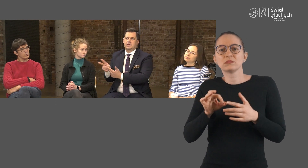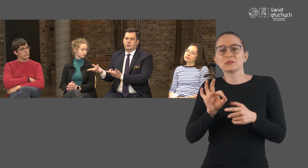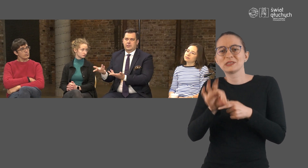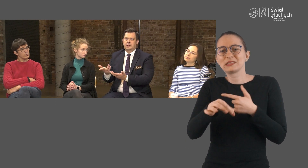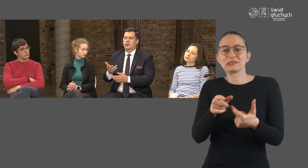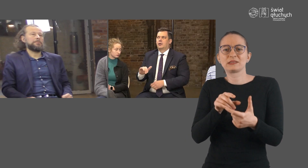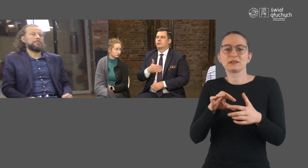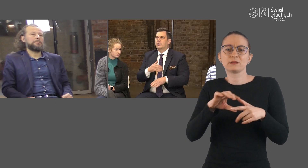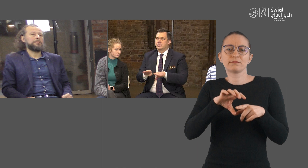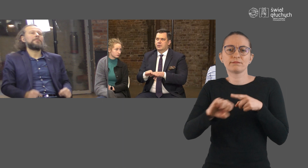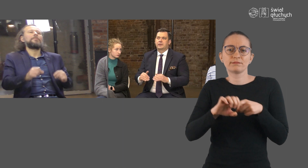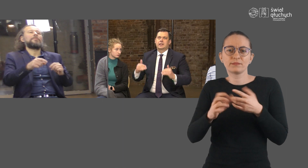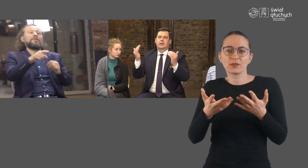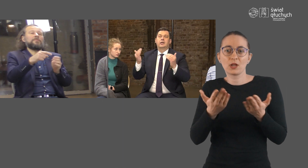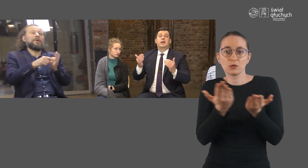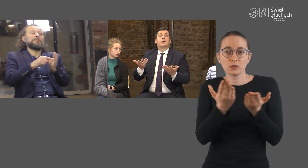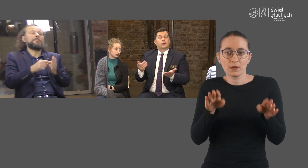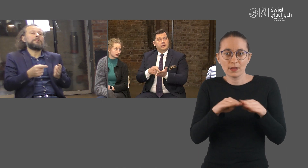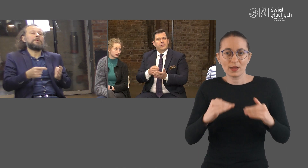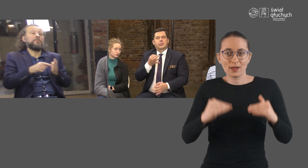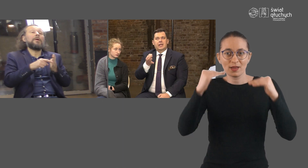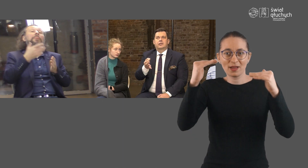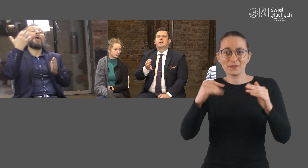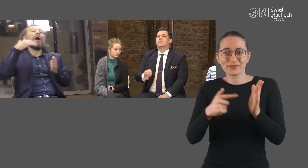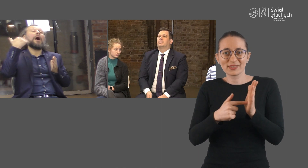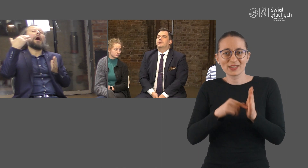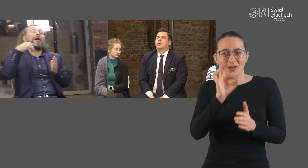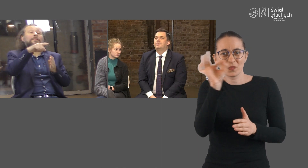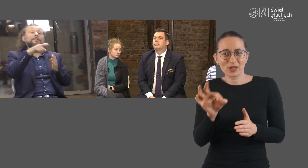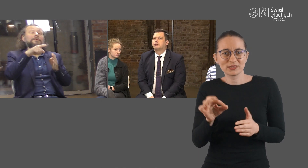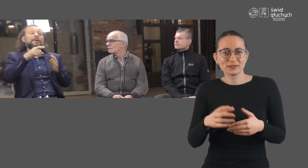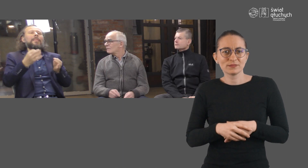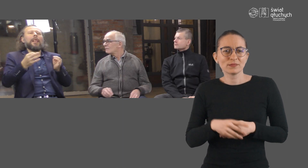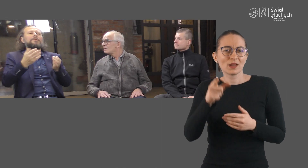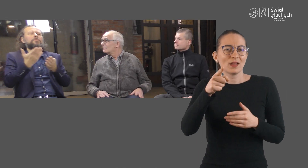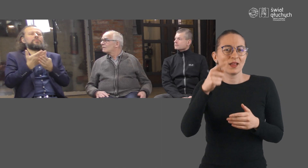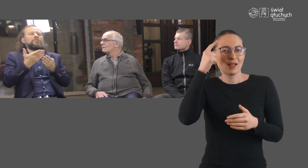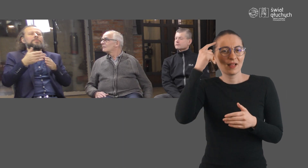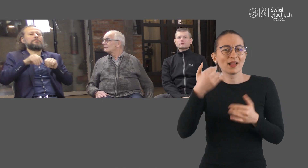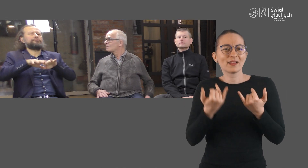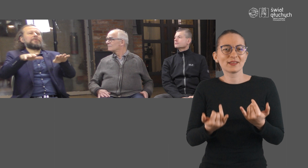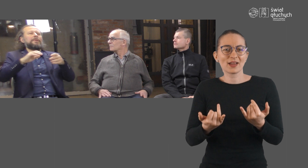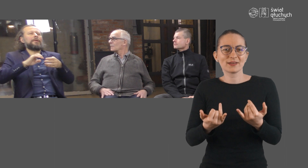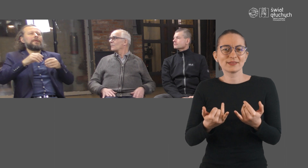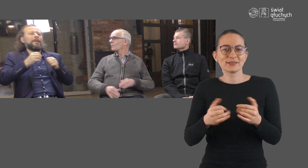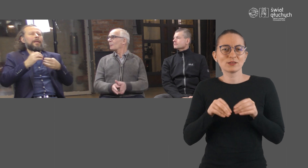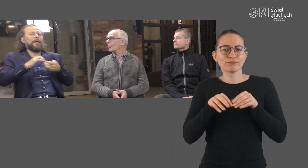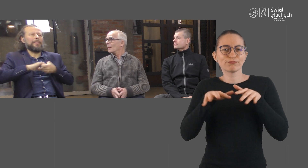w każdej sytuacji, nie? W szkole podstawowej i tak dalej. No i pytanie. No. Dawno.